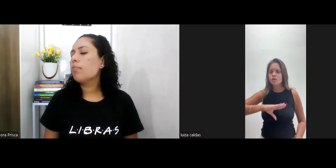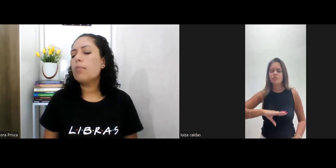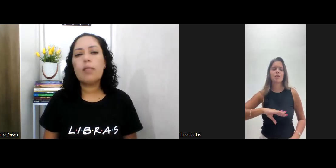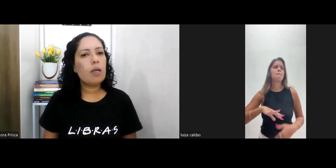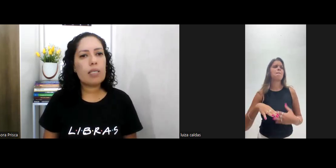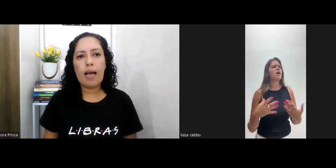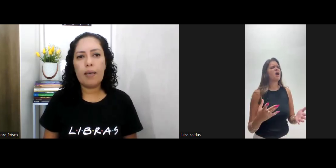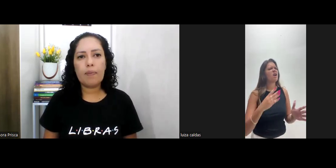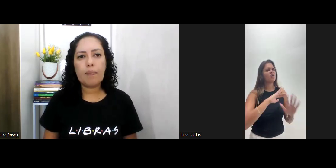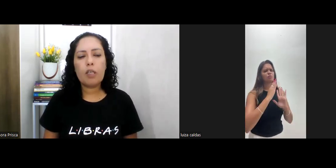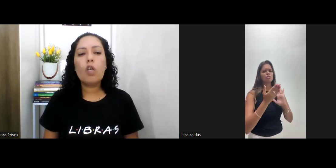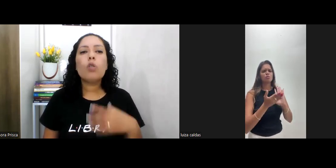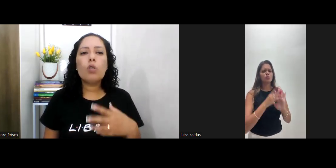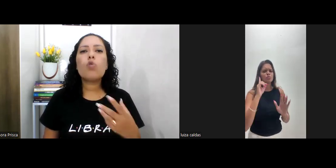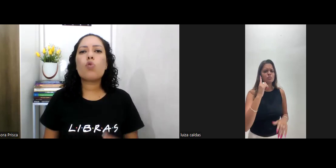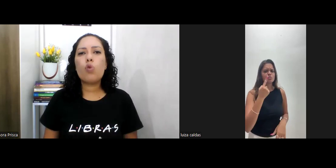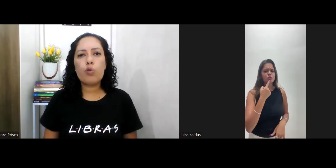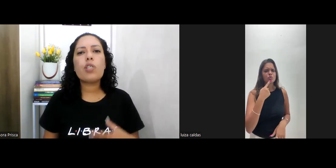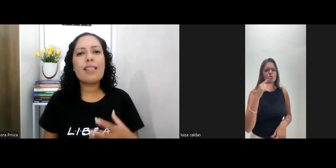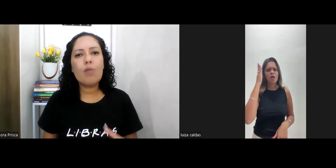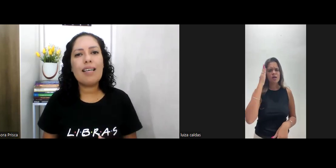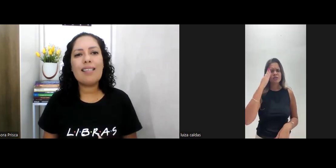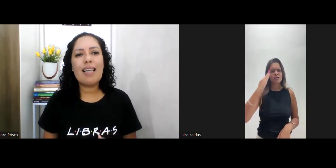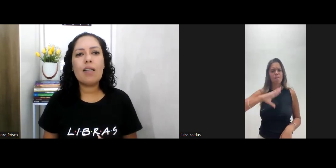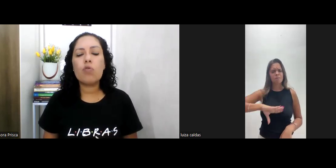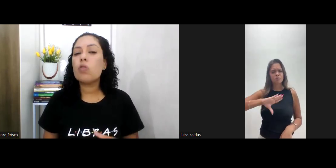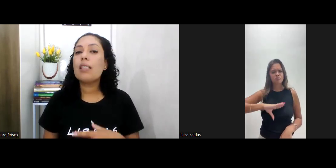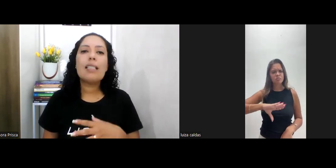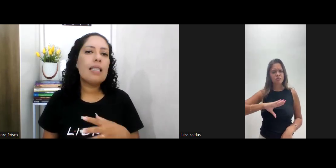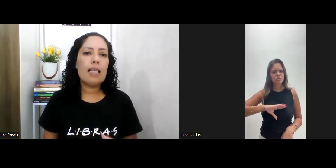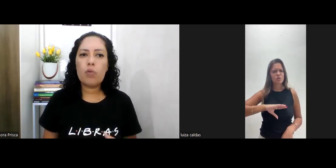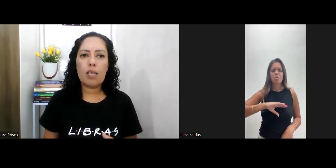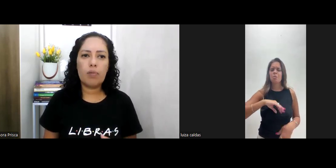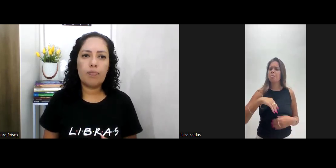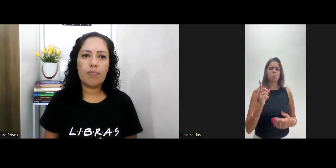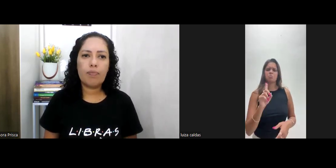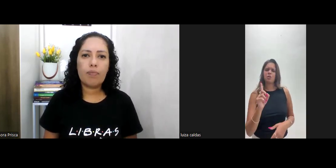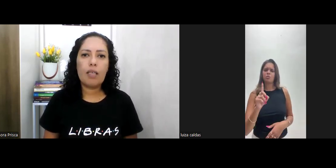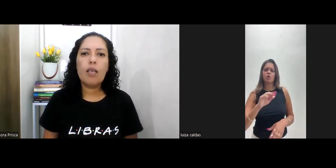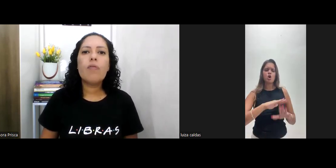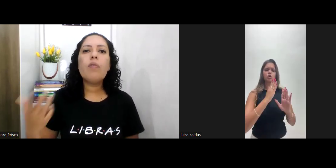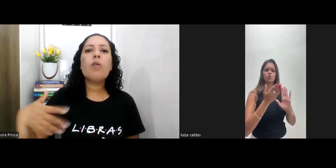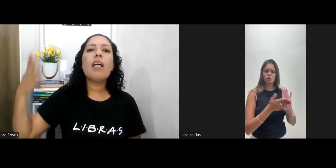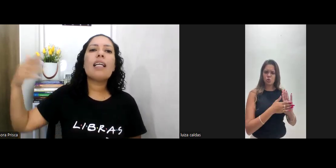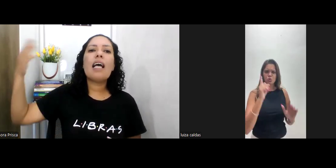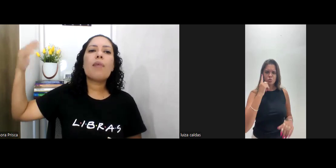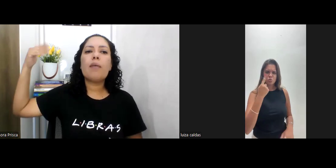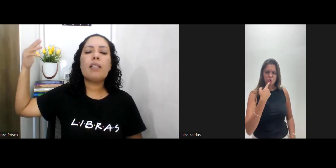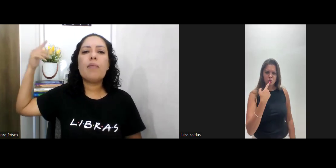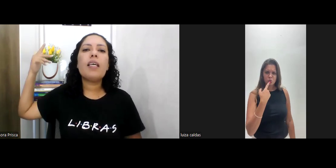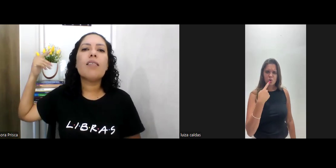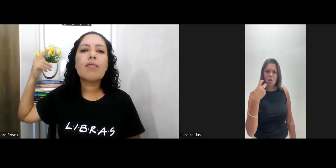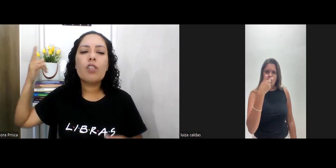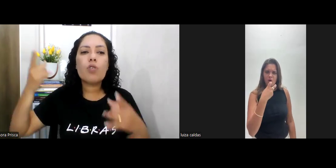português? Não sabem. Todos os surdos são oralizados? Não são. Vamos voltar lá na